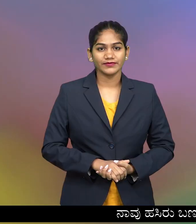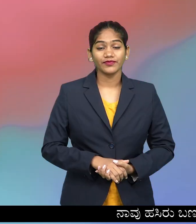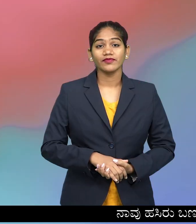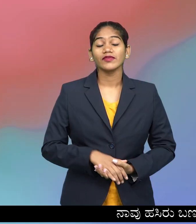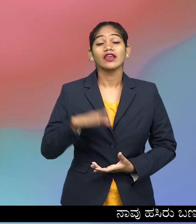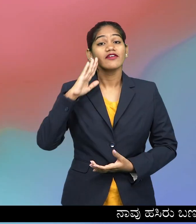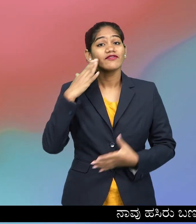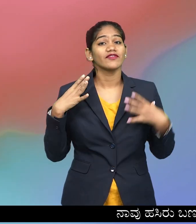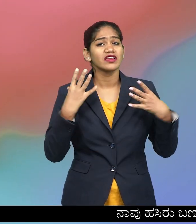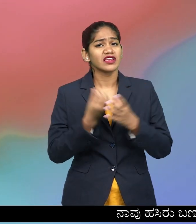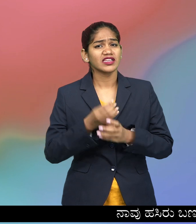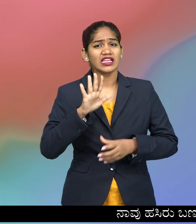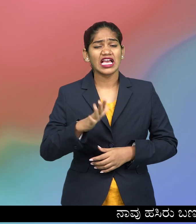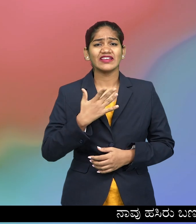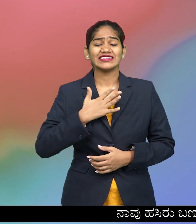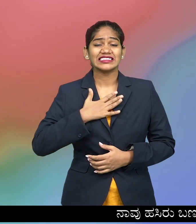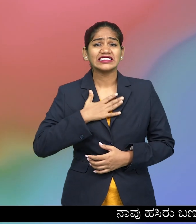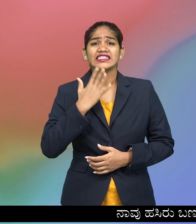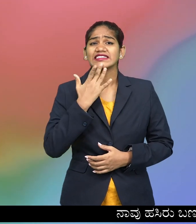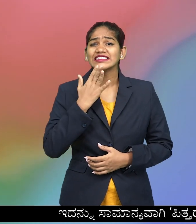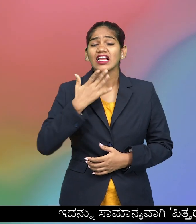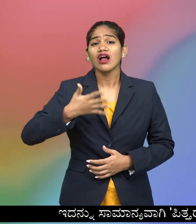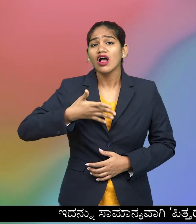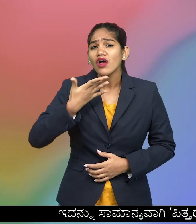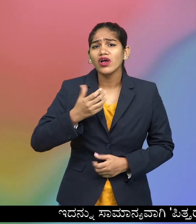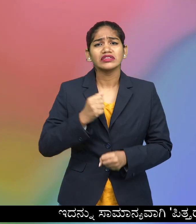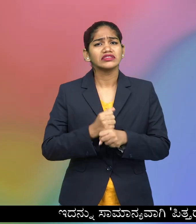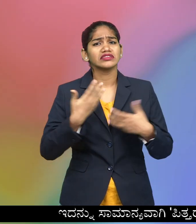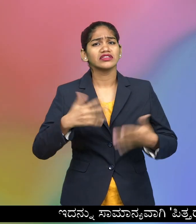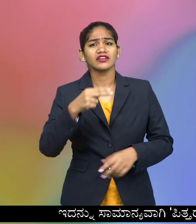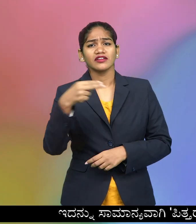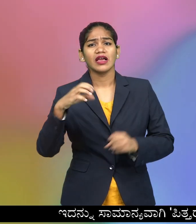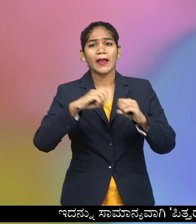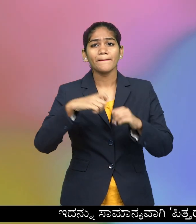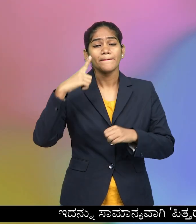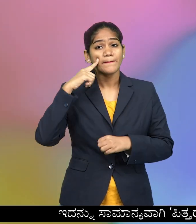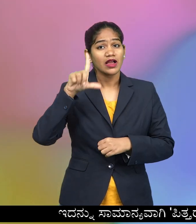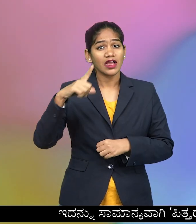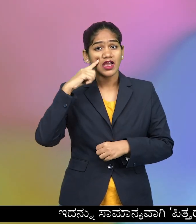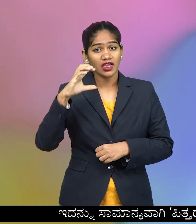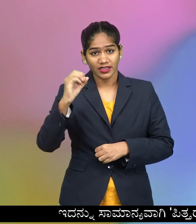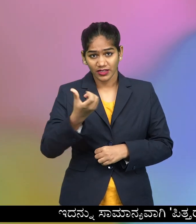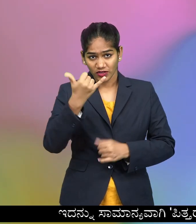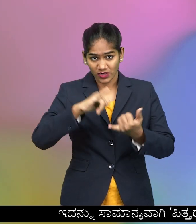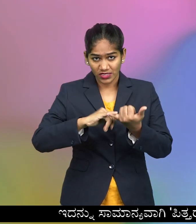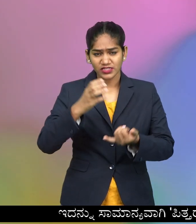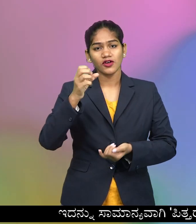ನಾವು ಹಸಿರು ಬಣ್ಣದ ವಾಂತಿಯನ್ನು ಹೊಂದಿರುವಾಗ ಇದನ್ನು ಸಾಮಾನ್ಯವಾಗಿ ಪಿತ್ತರಸ ಅಥವಾ ಯಕೃತ್ತು ಎಂದು